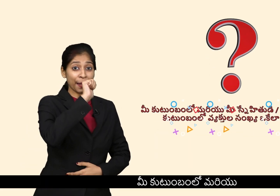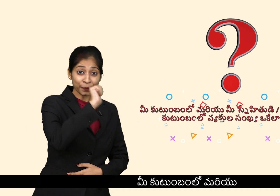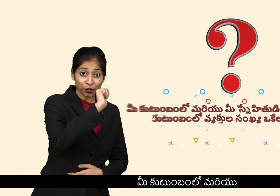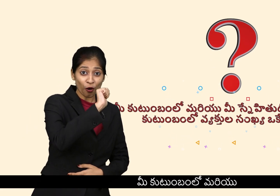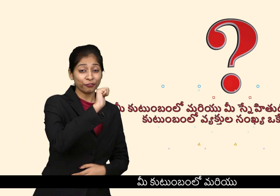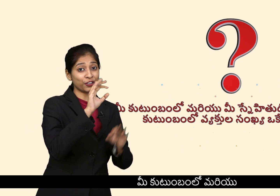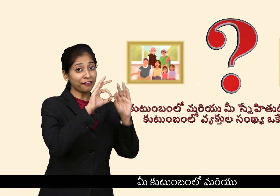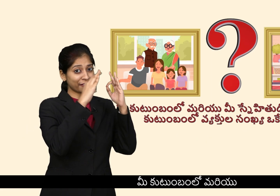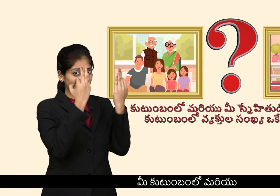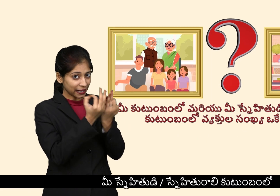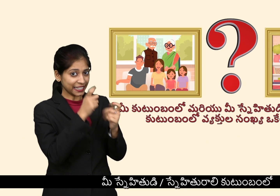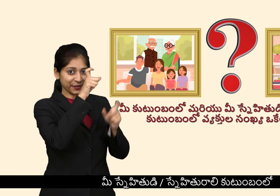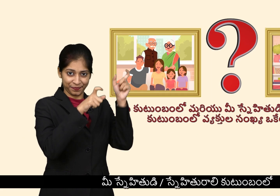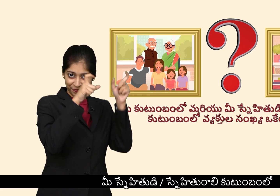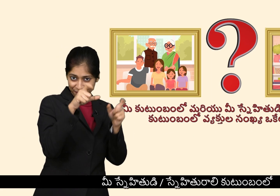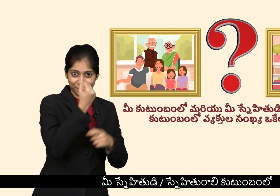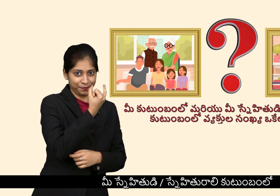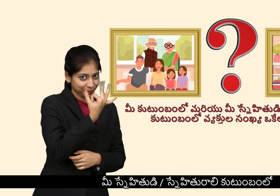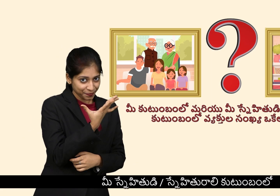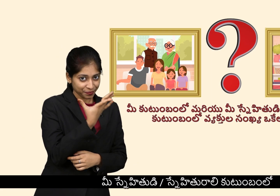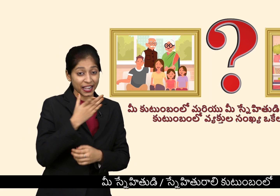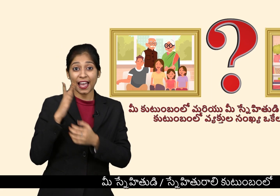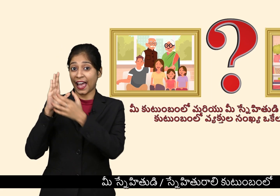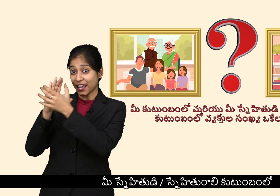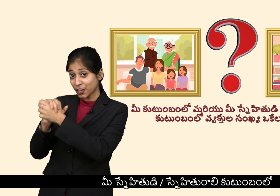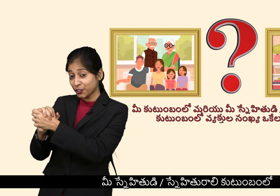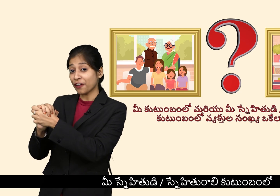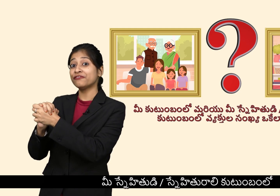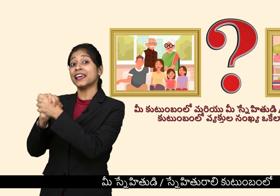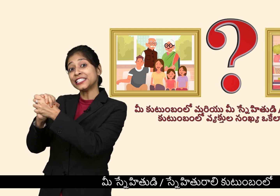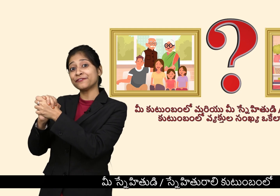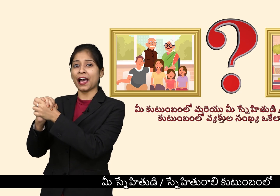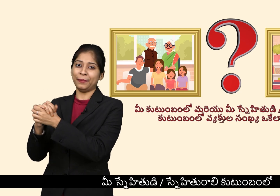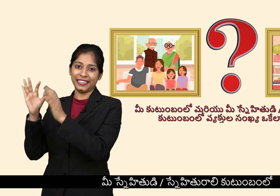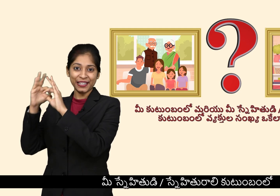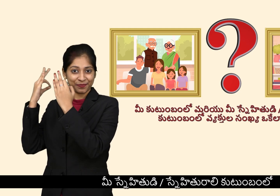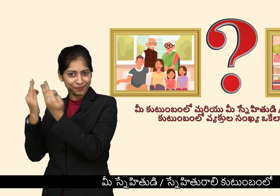మీ కుటుంబంలో మరియు మీ స్నేహితుడు లేదా స్నేహితురాలి కుటుంబంలో